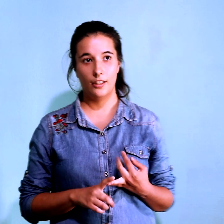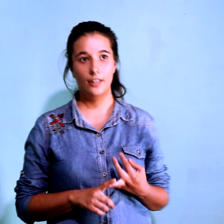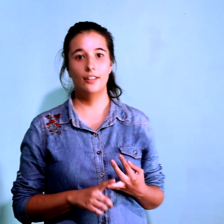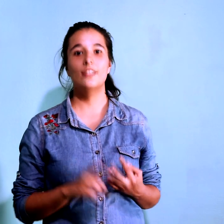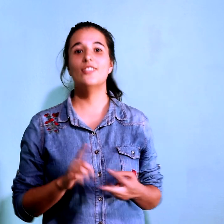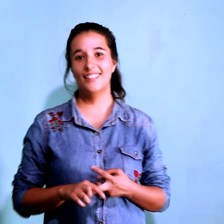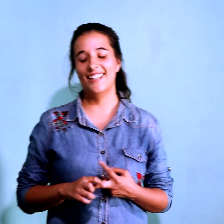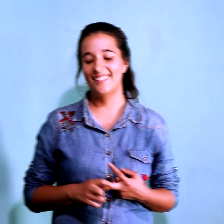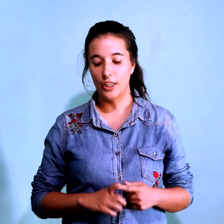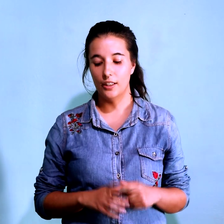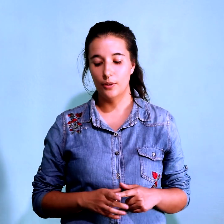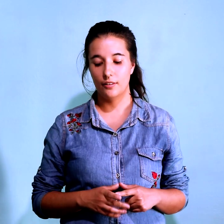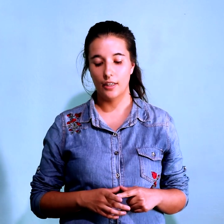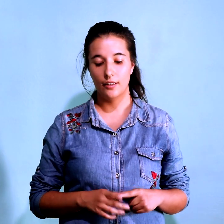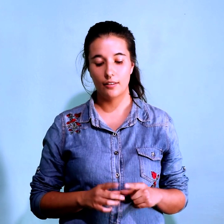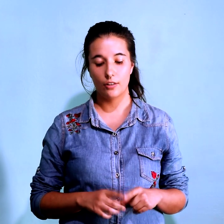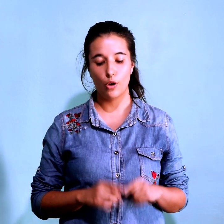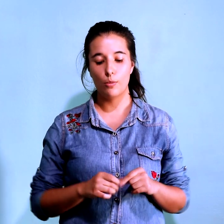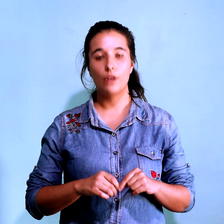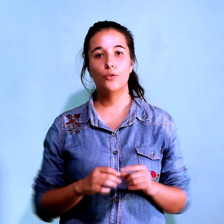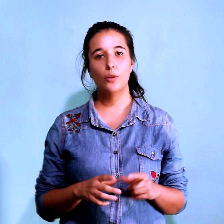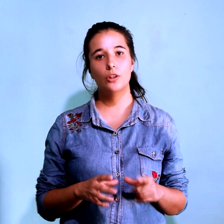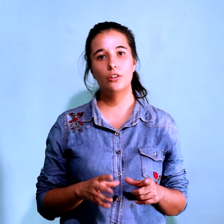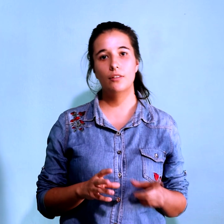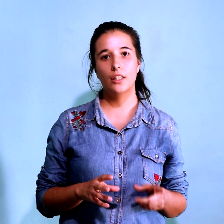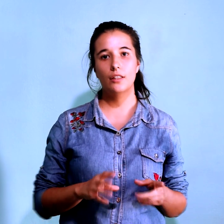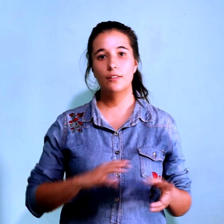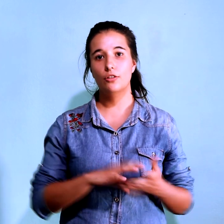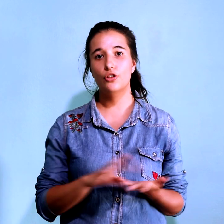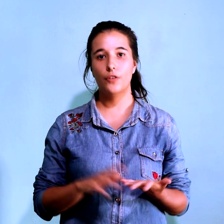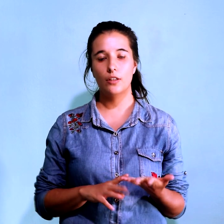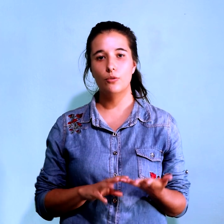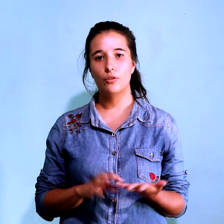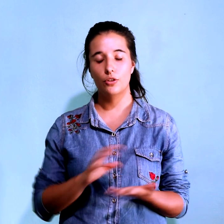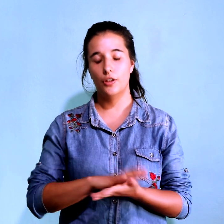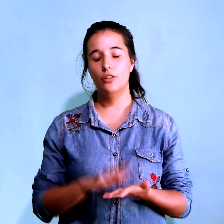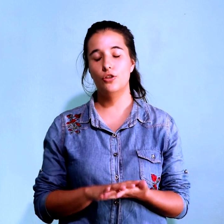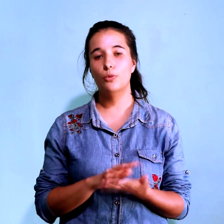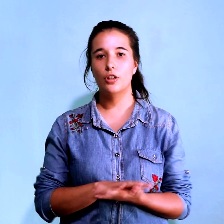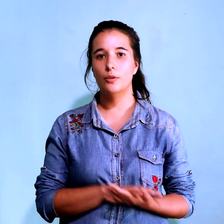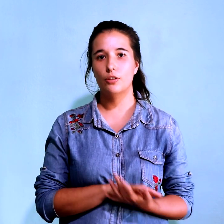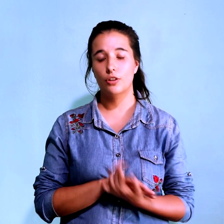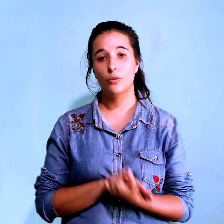Brasileira de Sinais. Já a língua de sinais é só uma forma de dizer que existem diferentes tipos de línguas